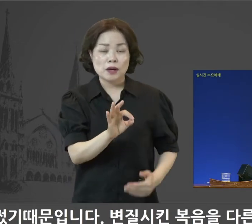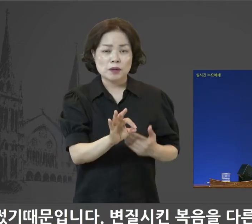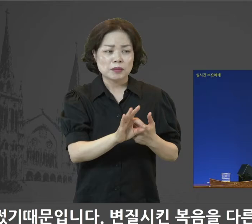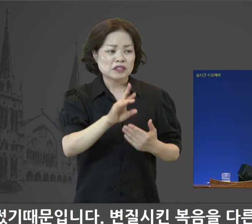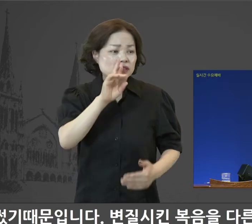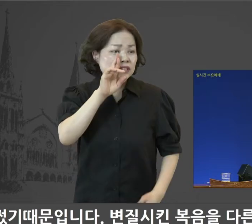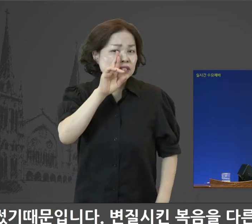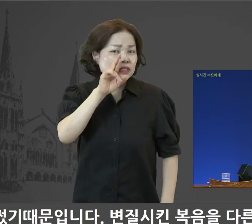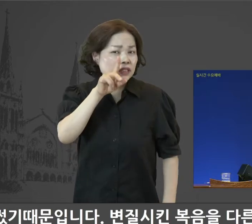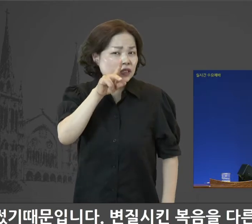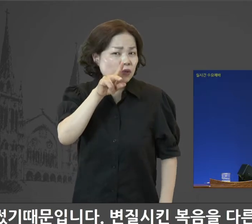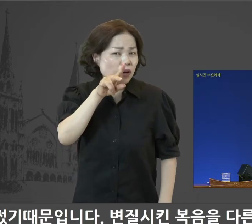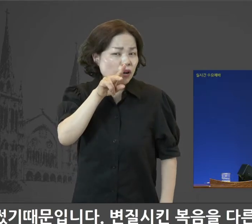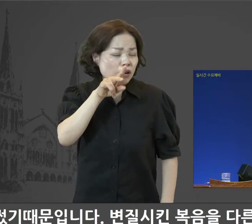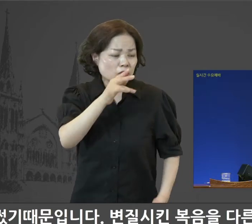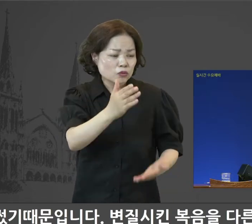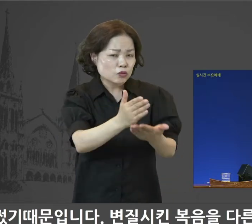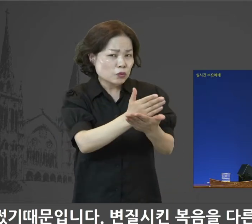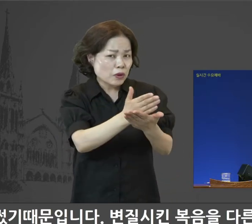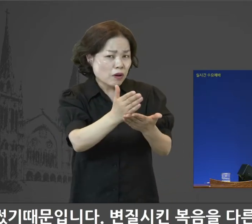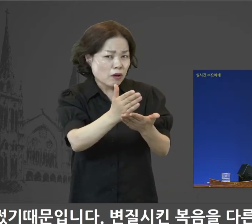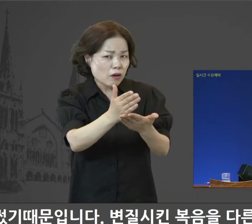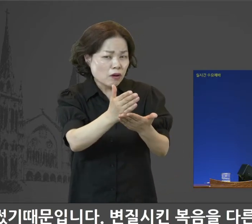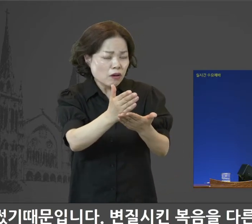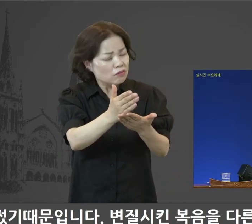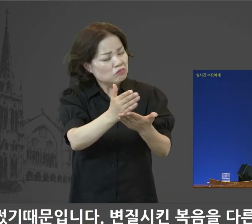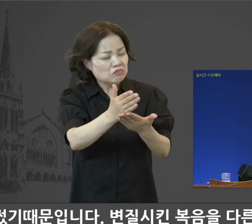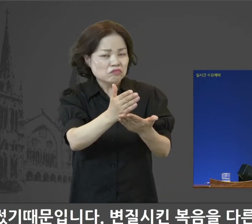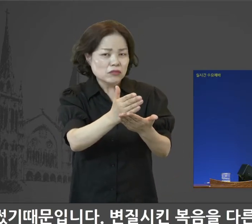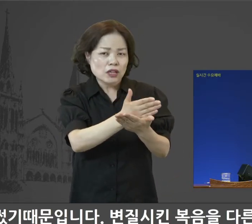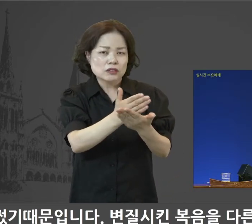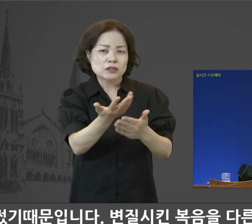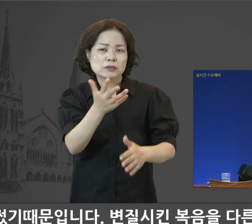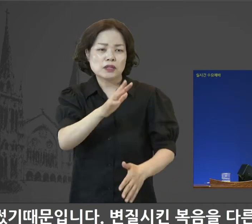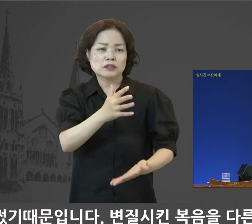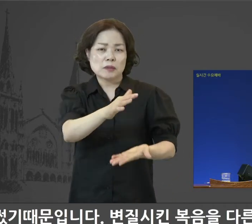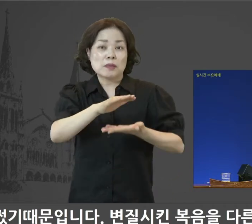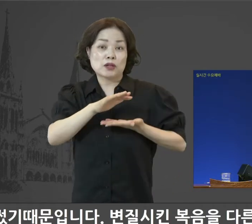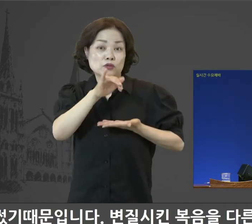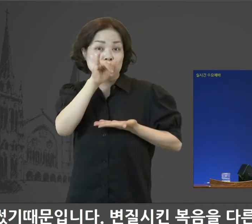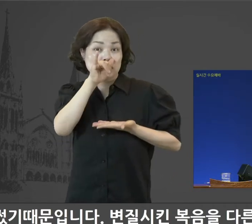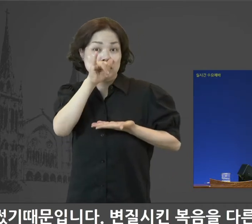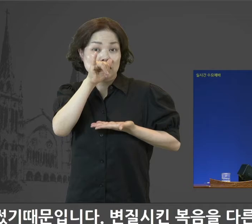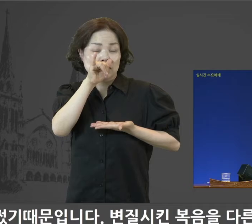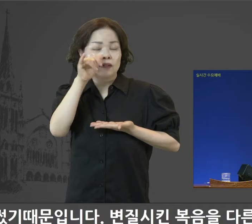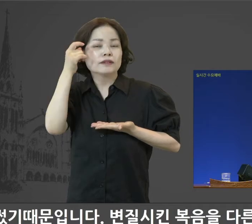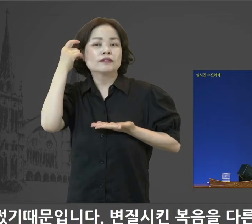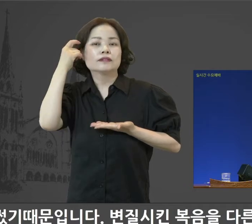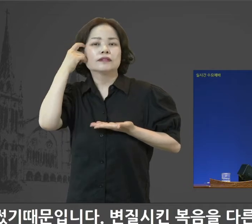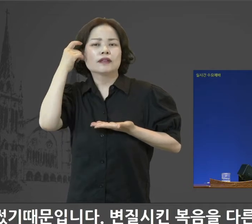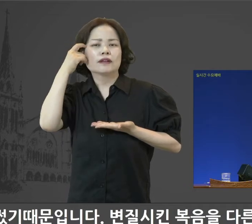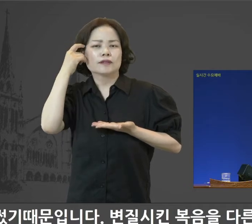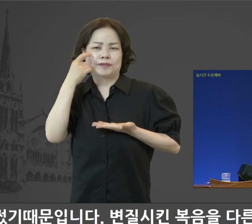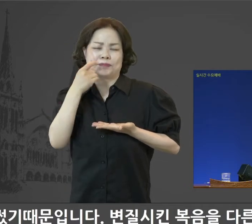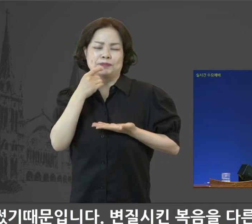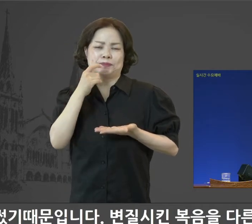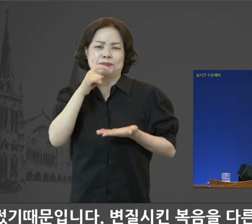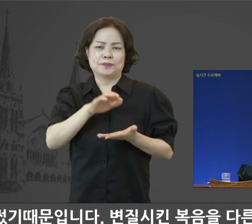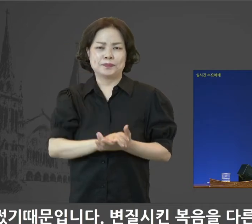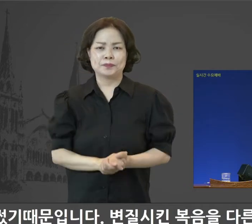틀린 것과는 구별된, 다르지만 어느 정도 수용할 수 있는 것으로 생각하기